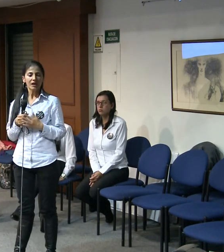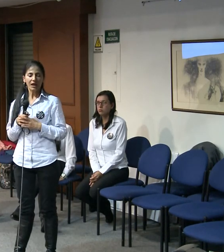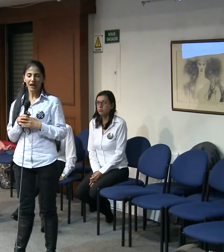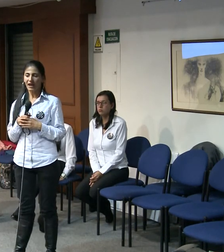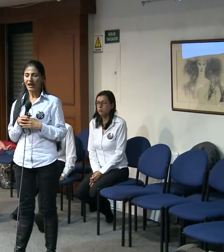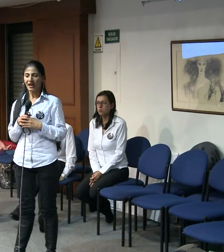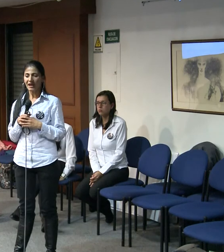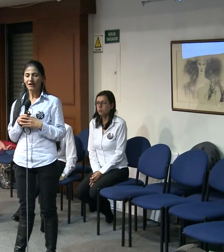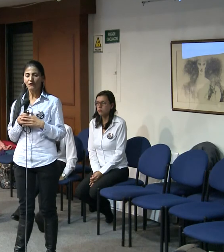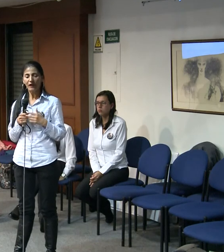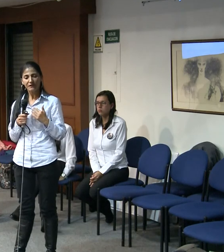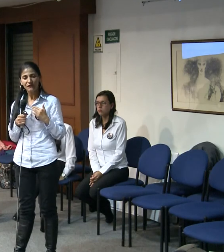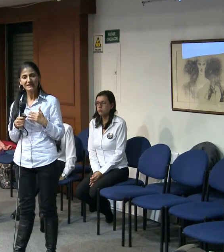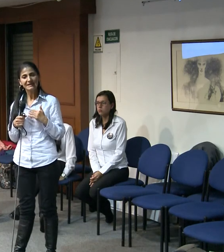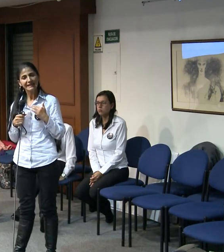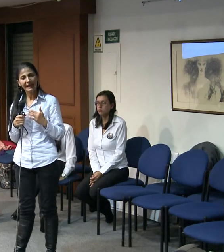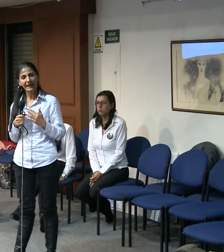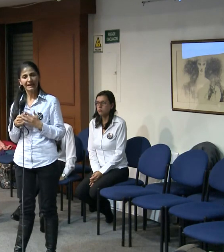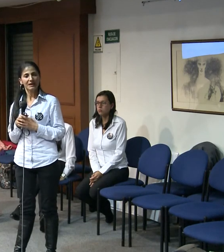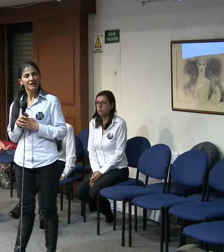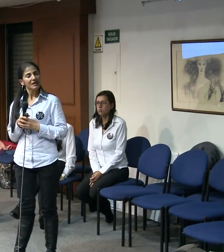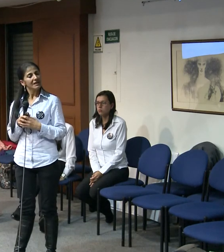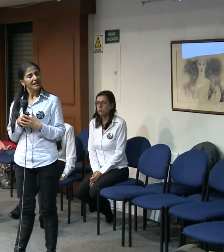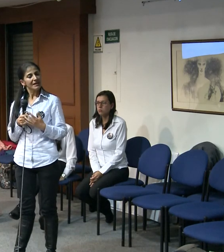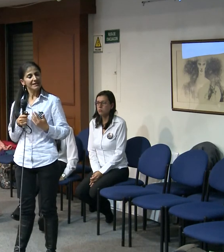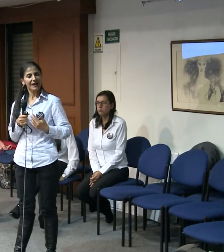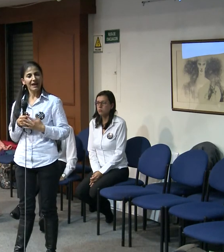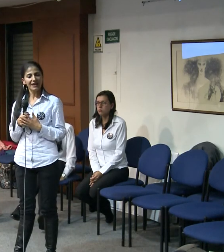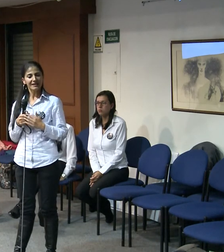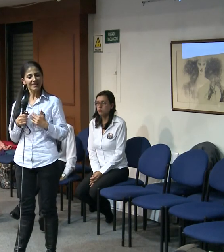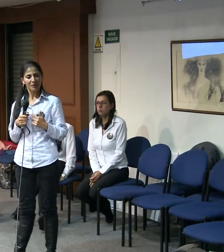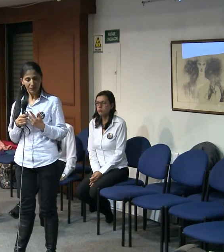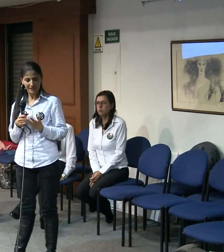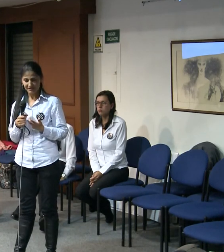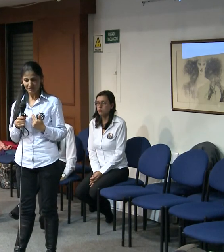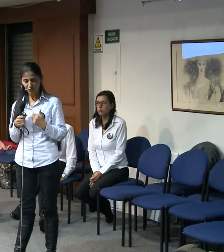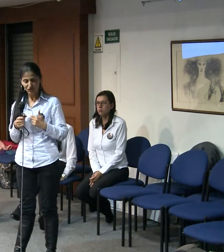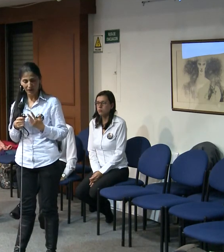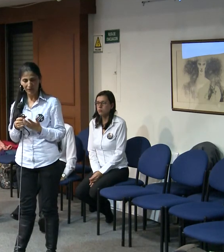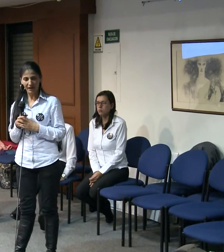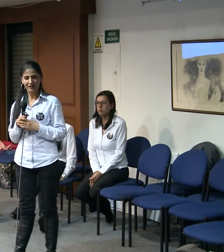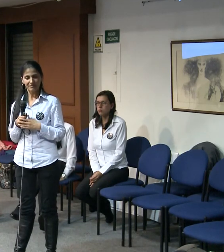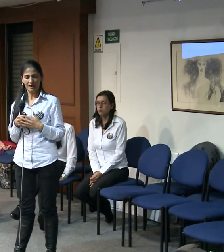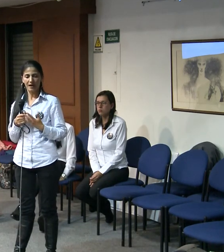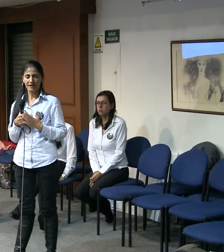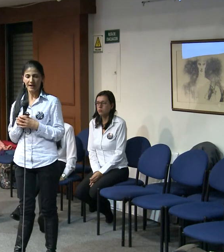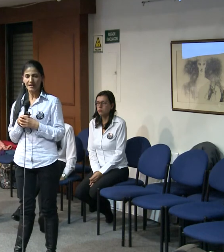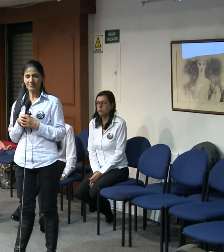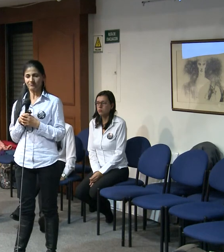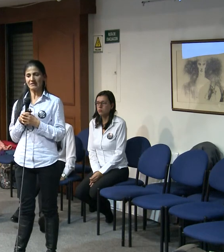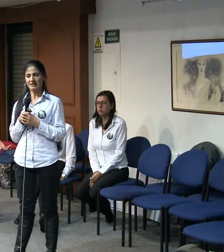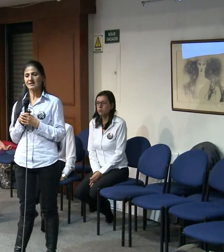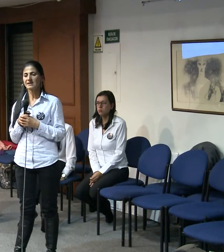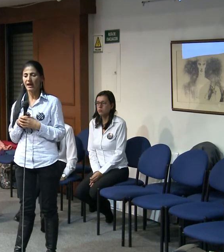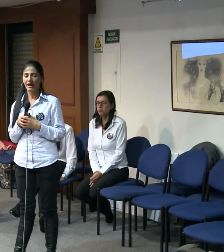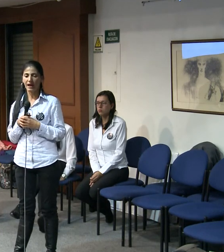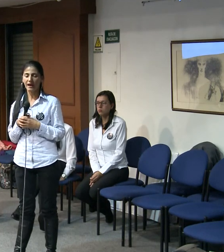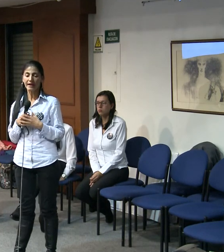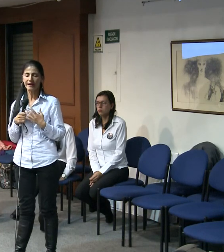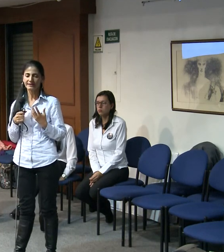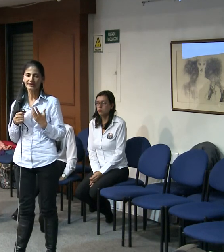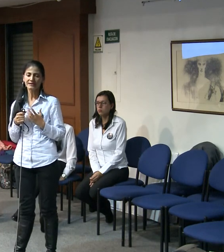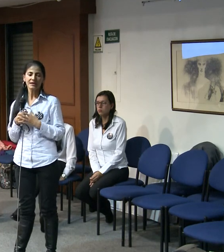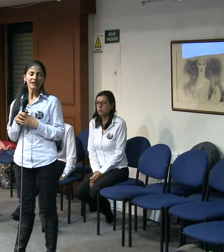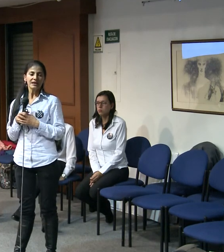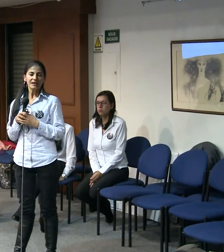formación fue difícil llegarle. Ella tenía pues un saber, era licenciada